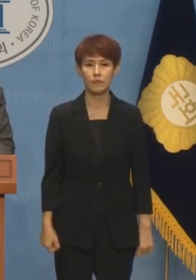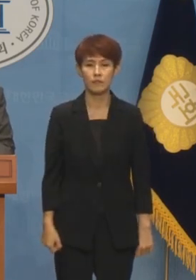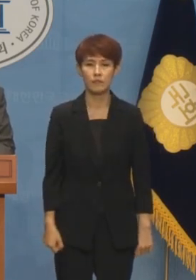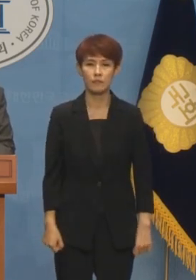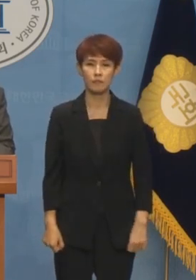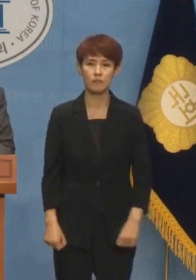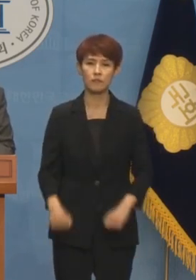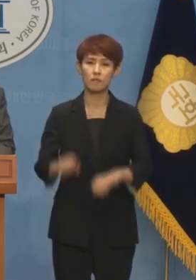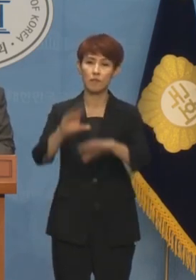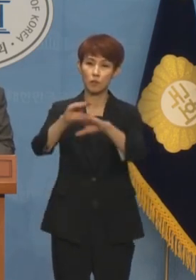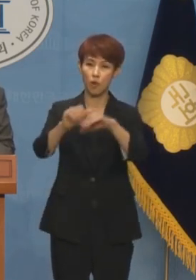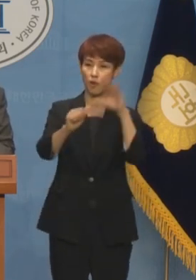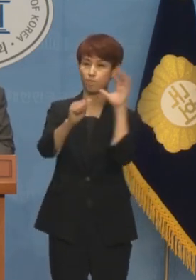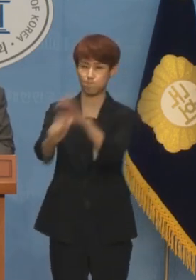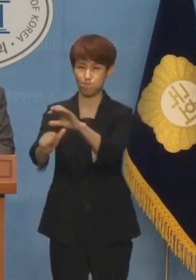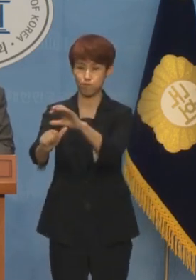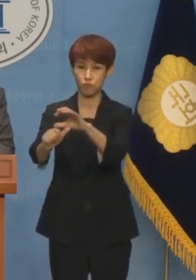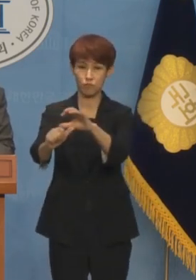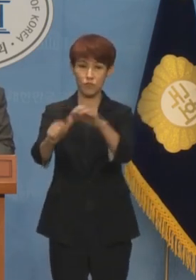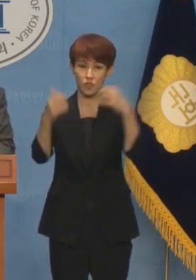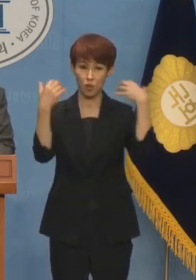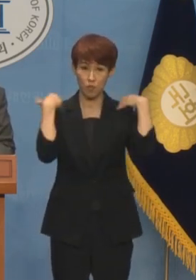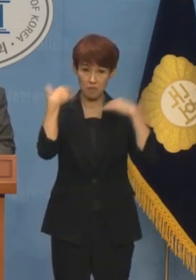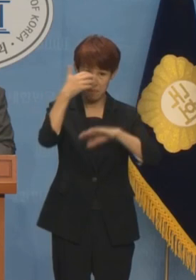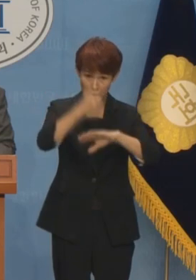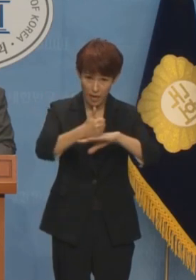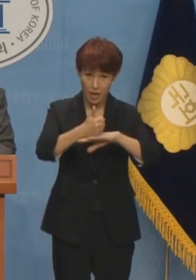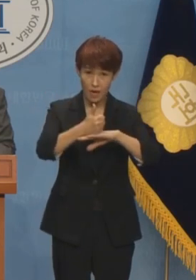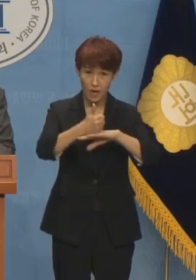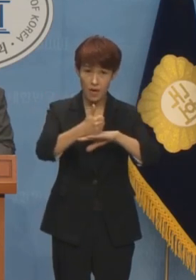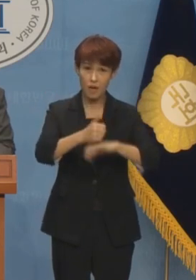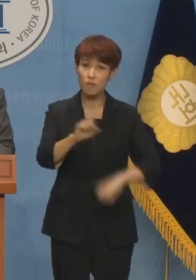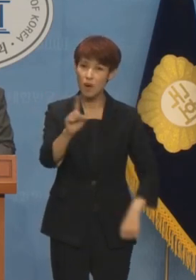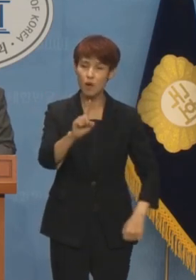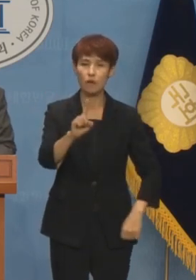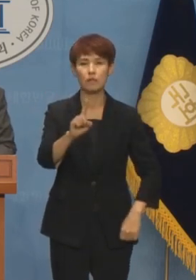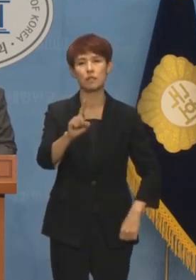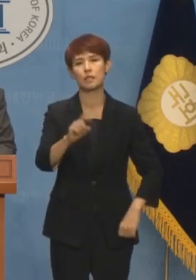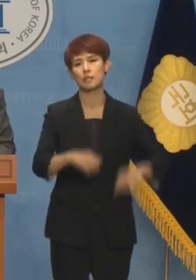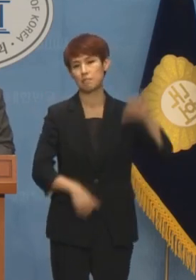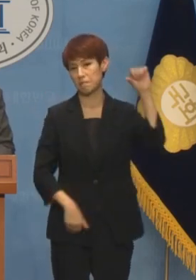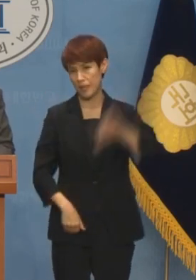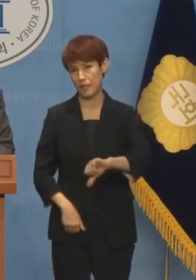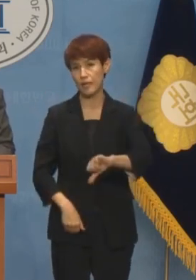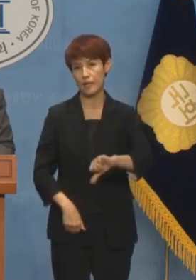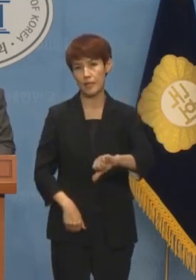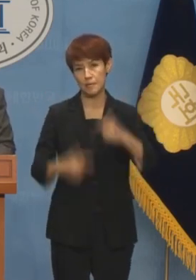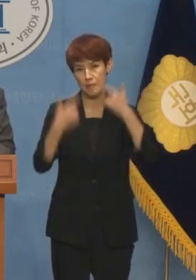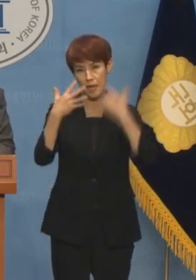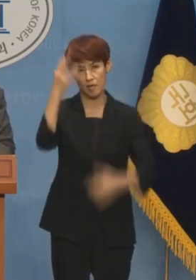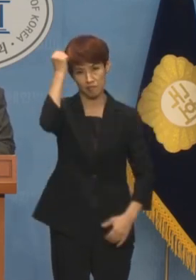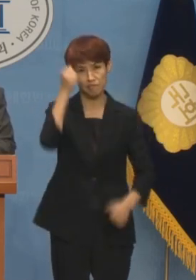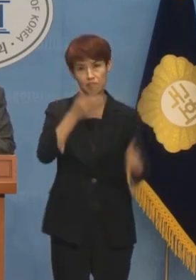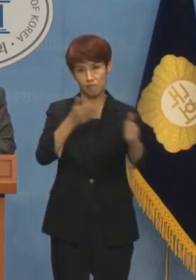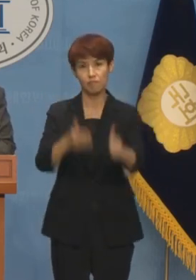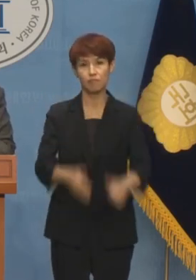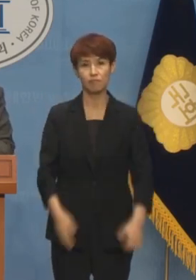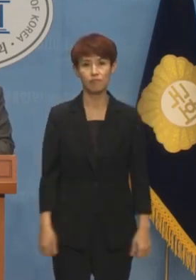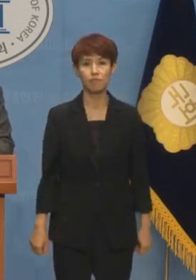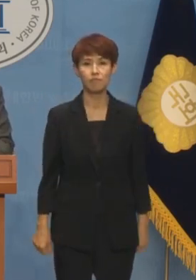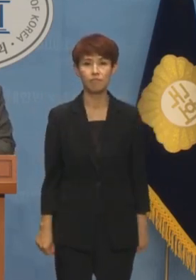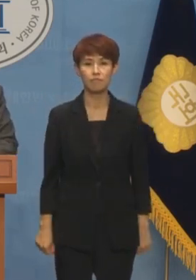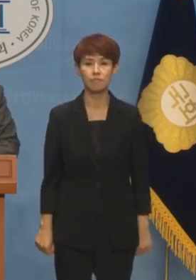언론을 탄압하는 정권의 말로는 언제나 한결같이 비참했다는 점을 명심하십시오.